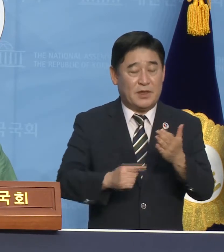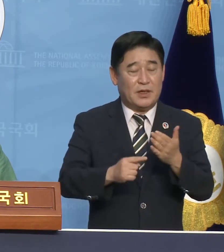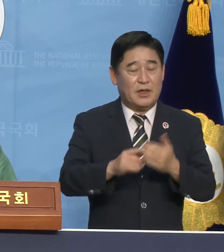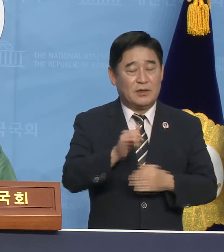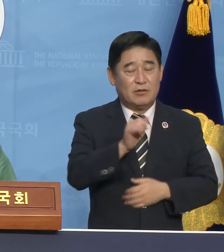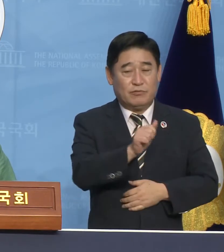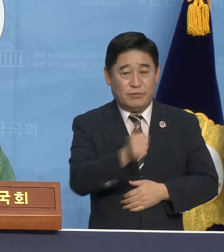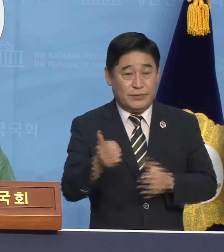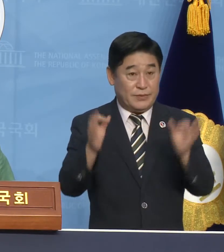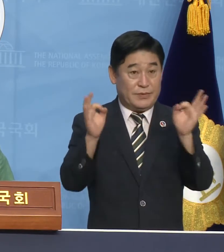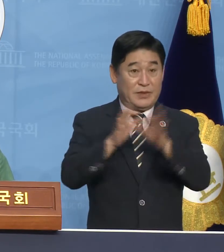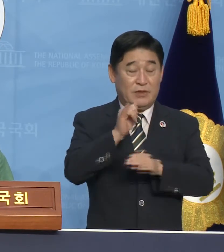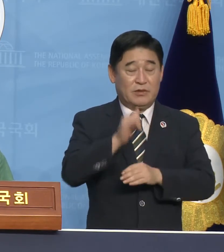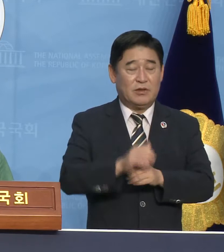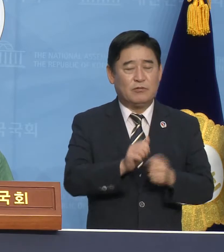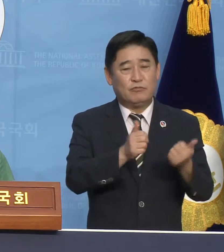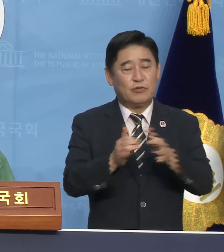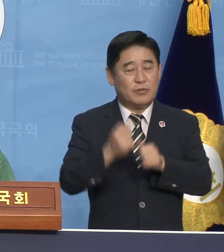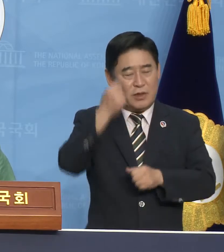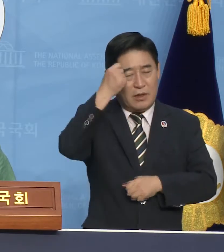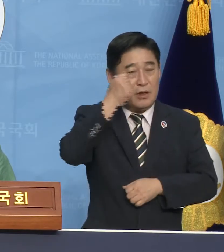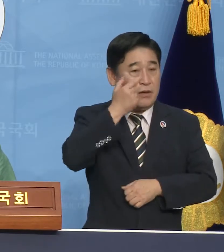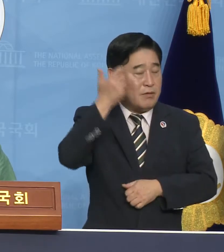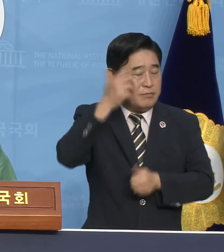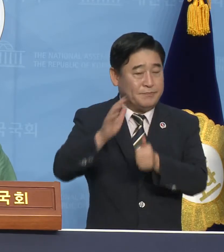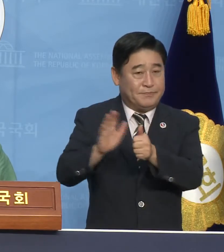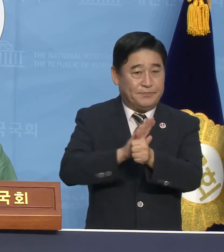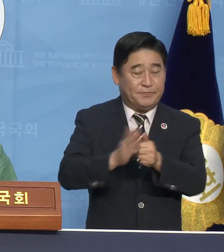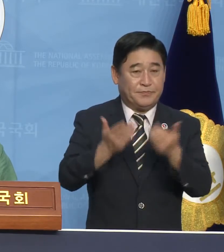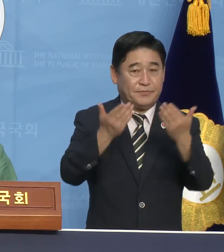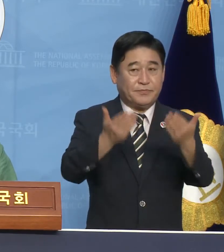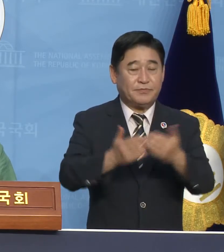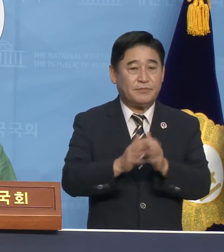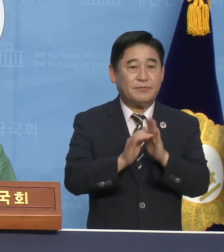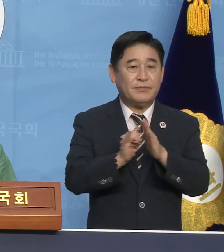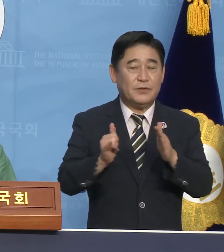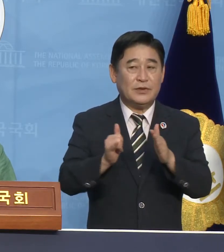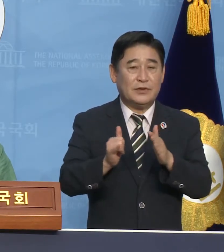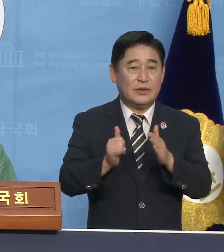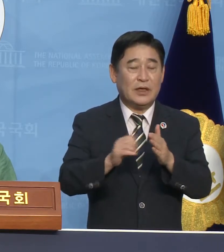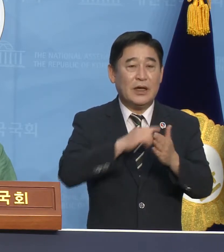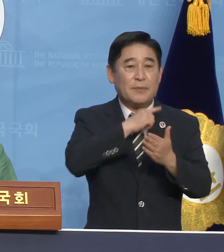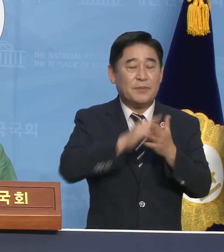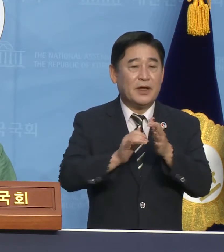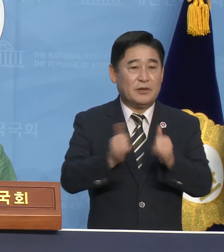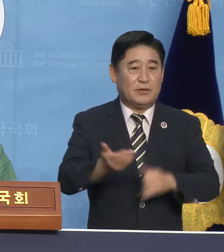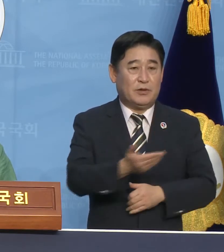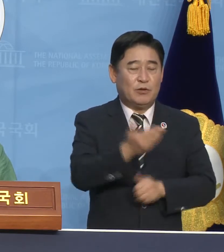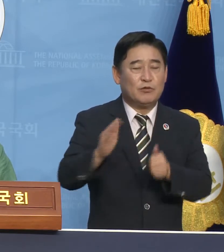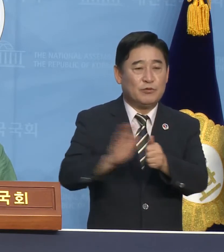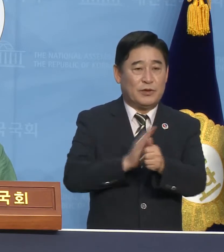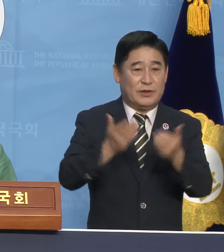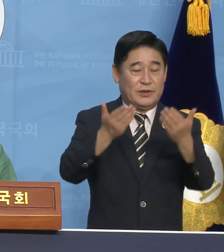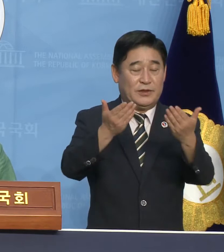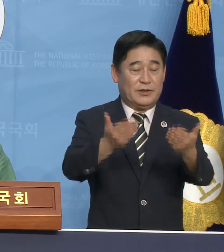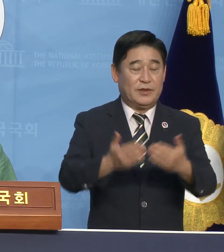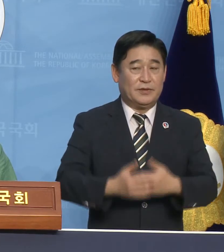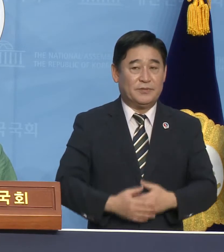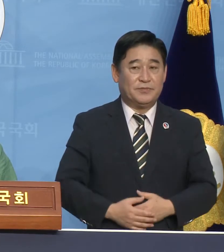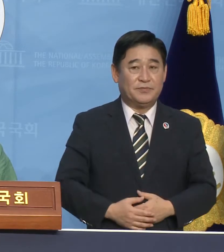숨지거나 실종됐습니다. 돌아가신 분들의 명복을 빕니다. 유가족분들과 이재민 여러분께 심심한 위로를